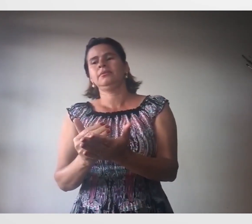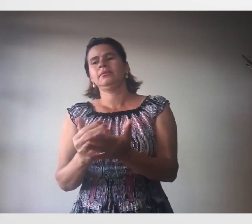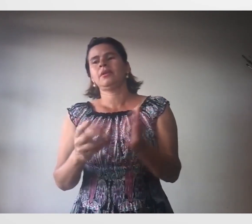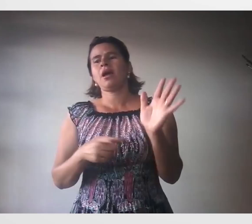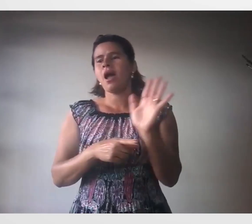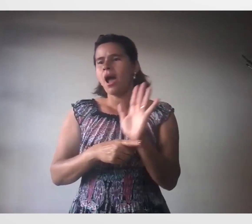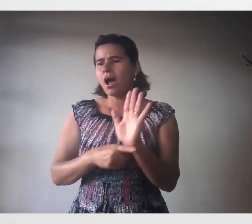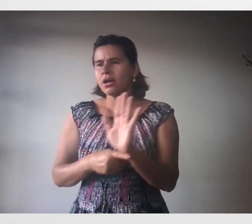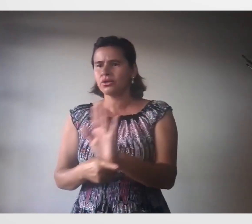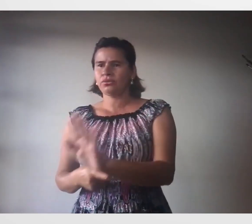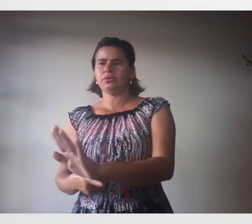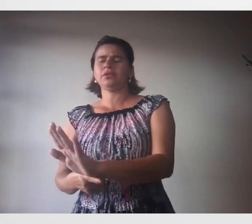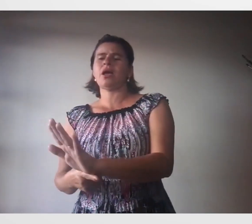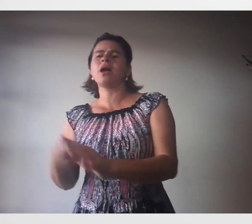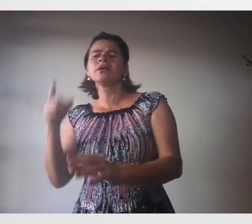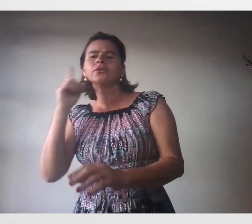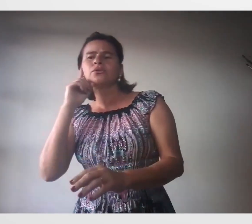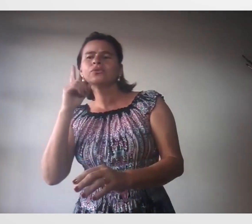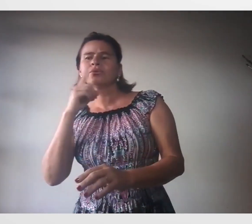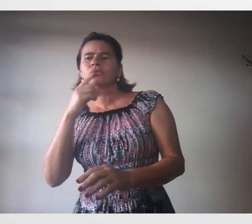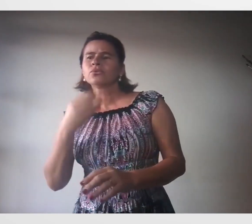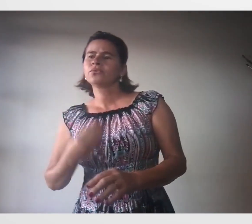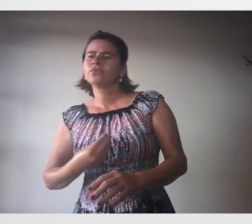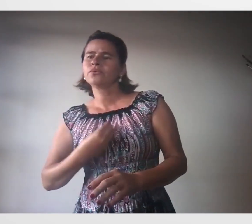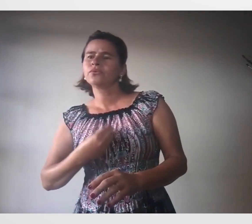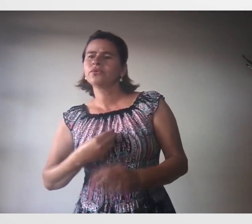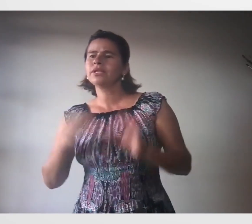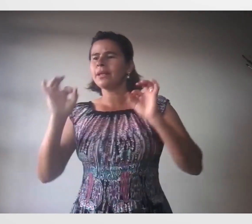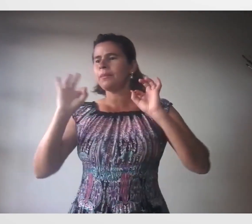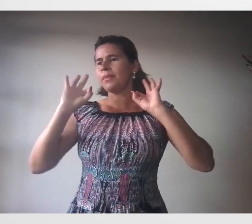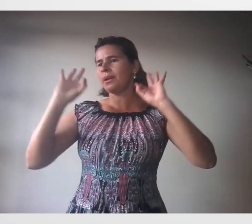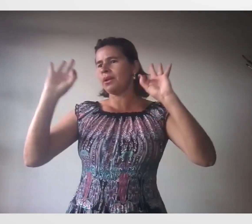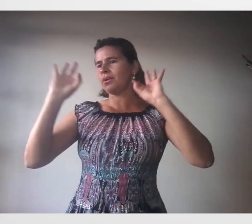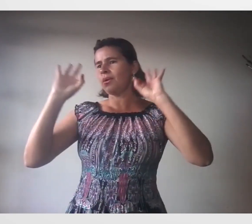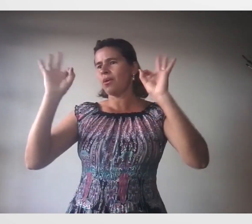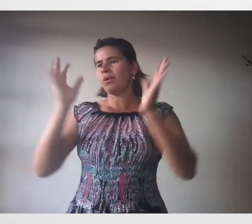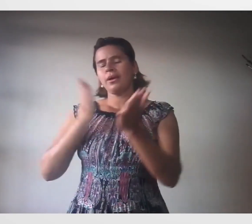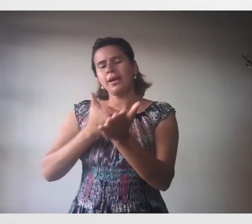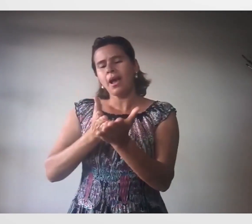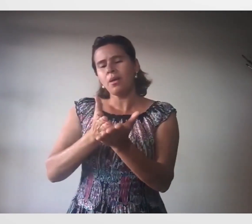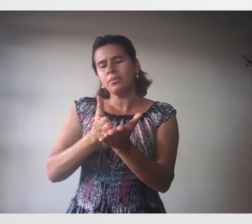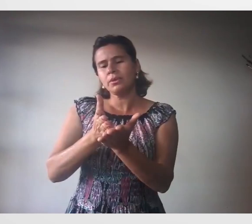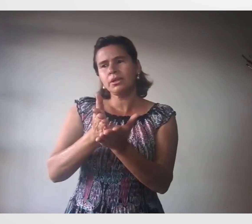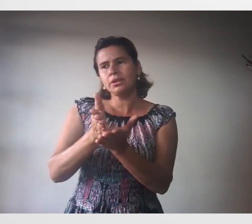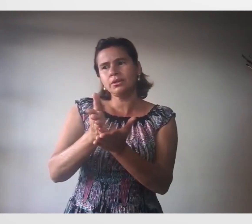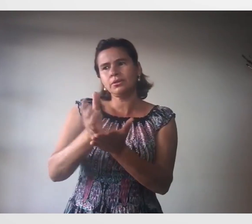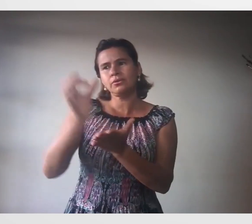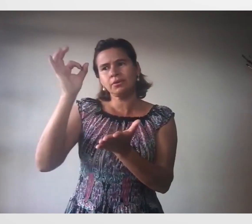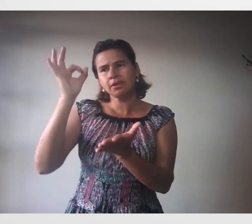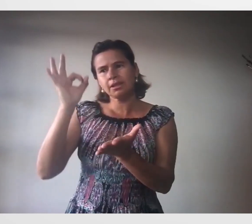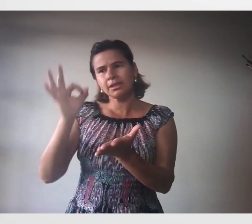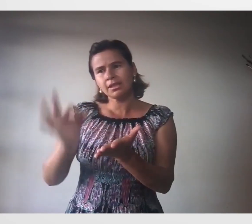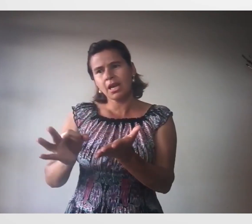vão ajudá-los a seguir as suas vidas de forma cada vez melhor e mais corretas e ajudá-los a ter uma